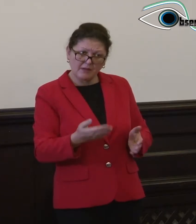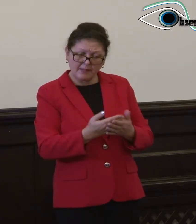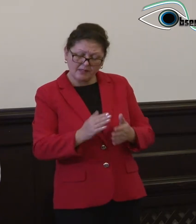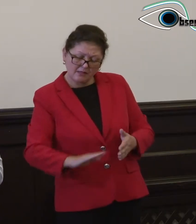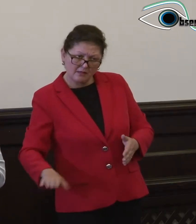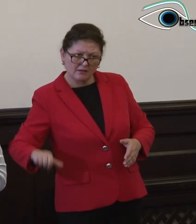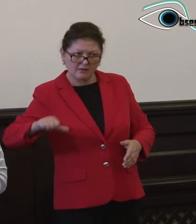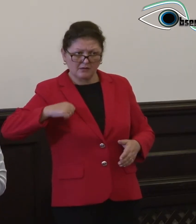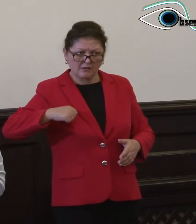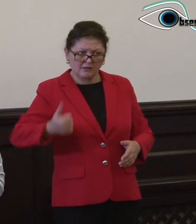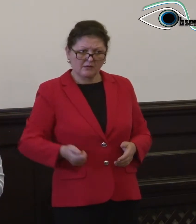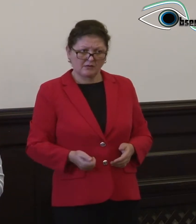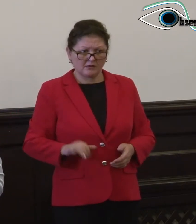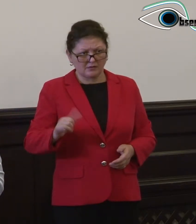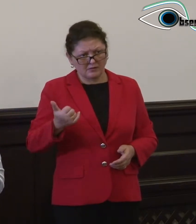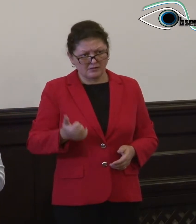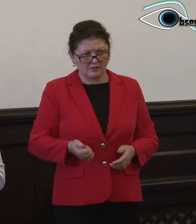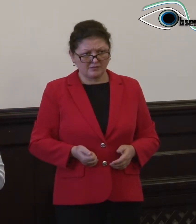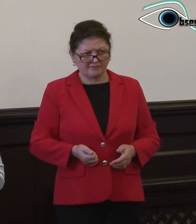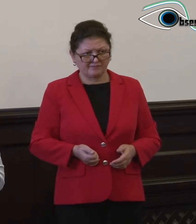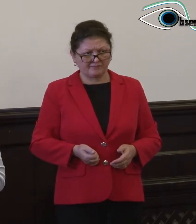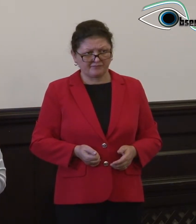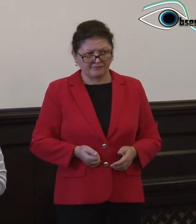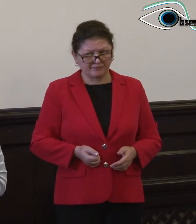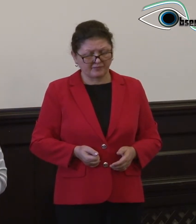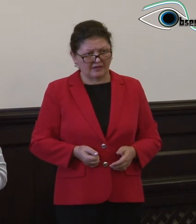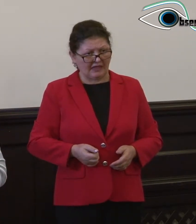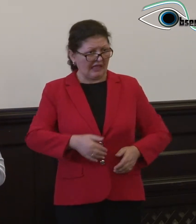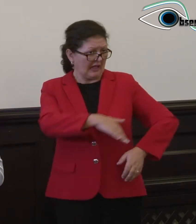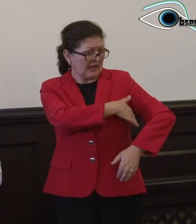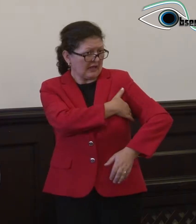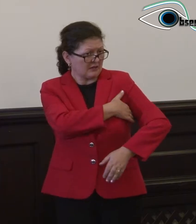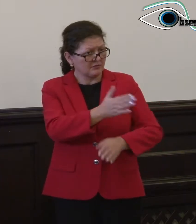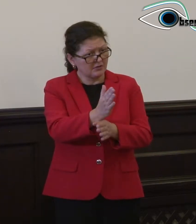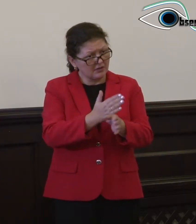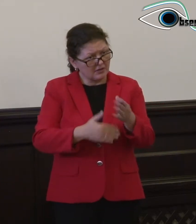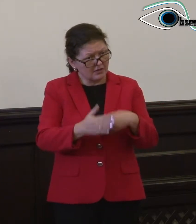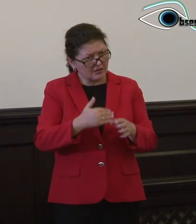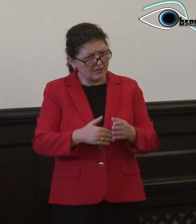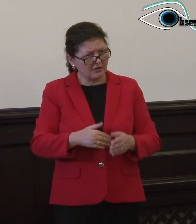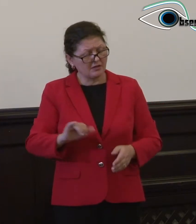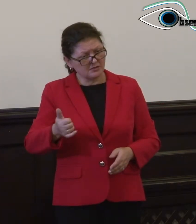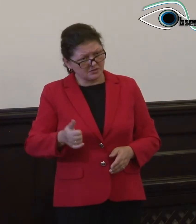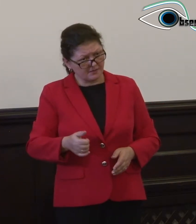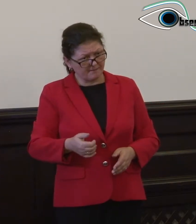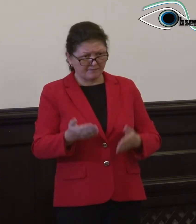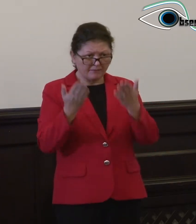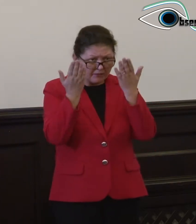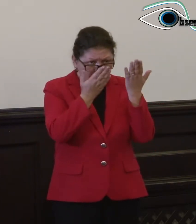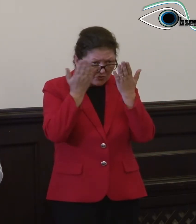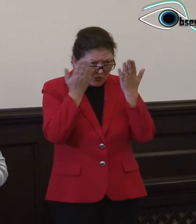evident și aspectele legate de încadrarea în grad de handicap, dar și aspecte legate de orientarea școlară